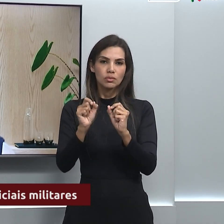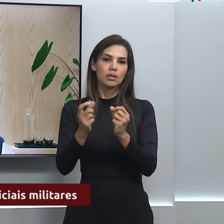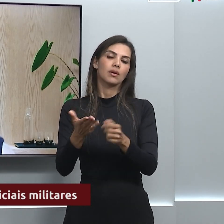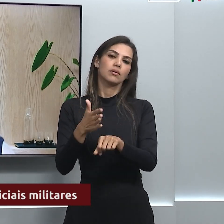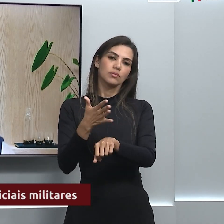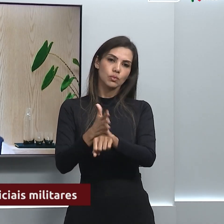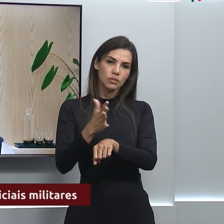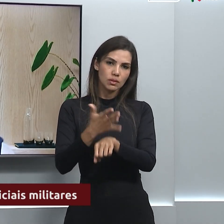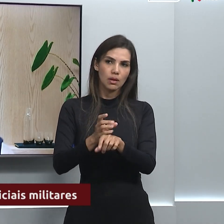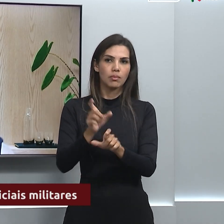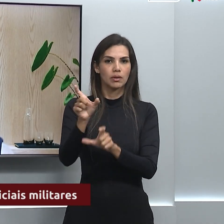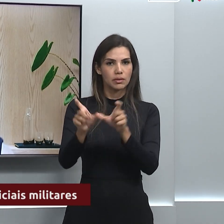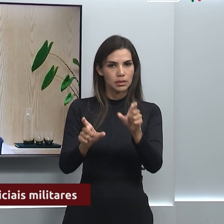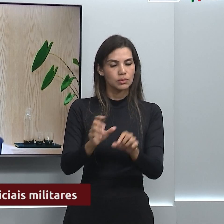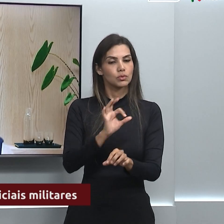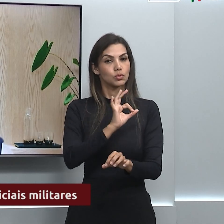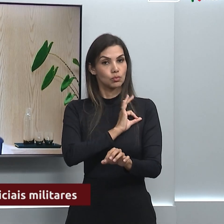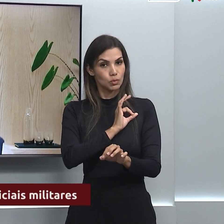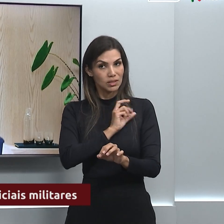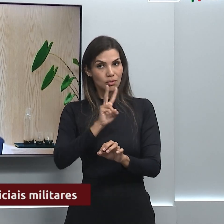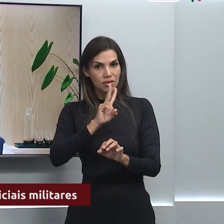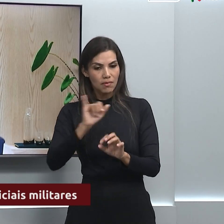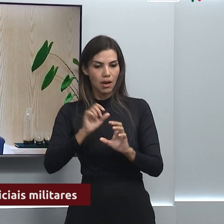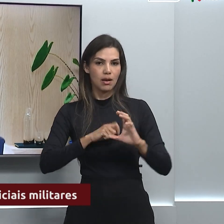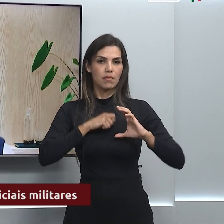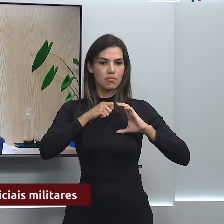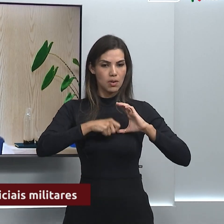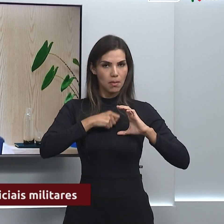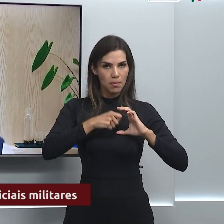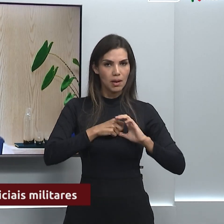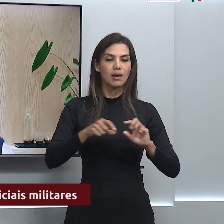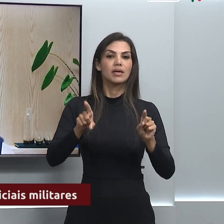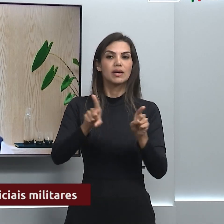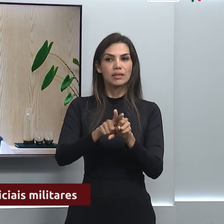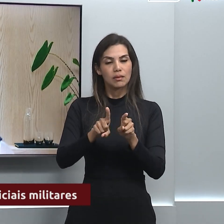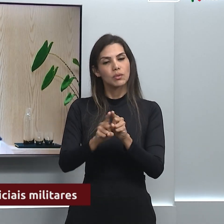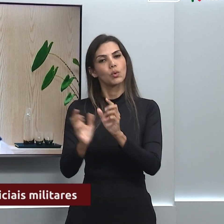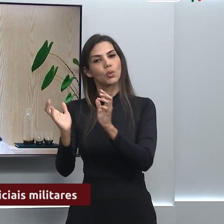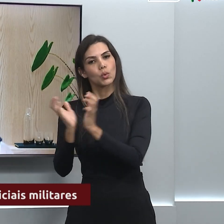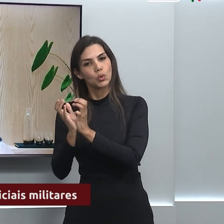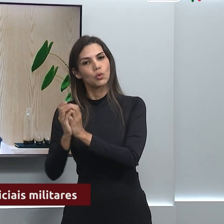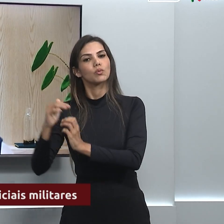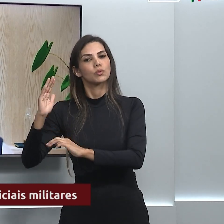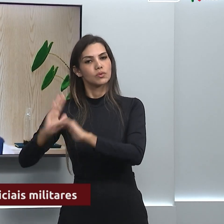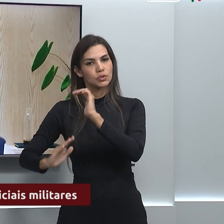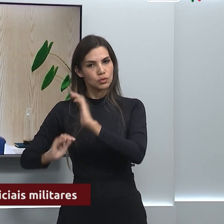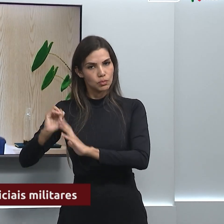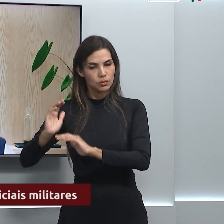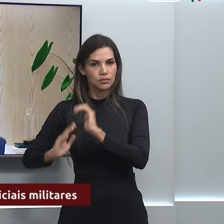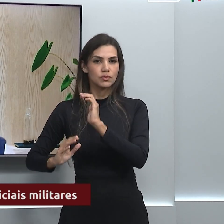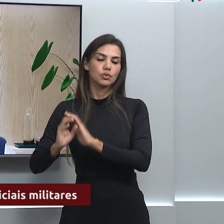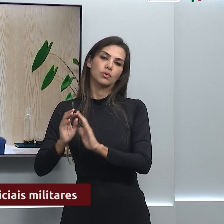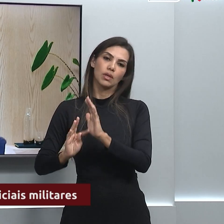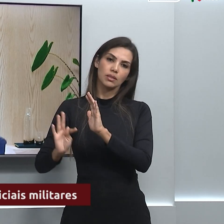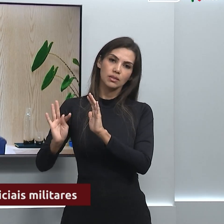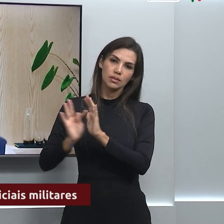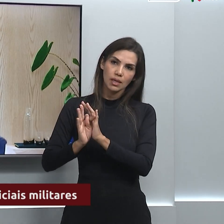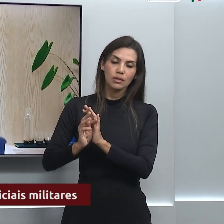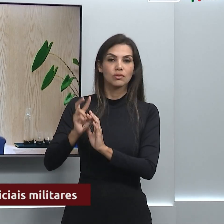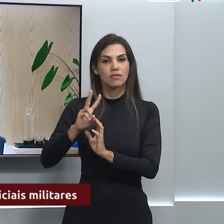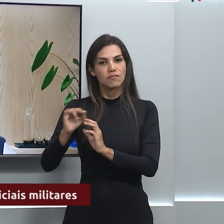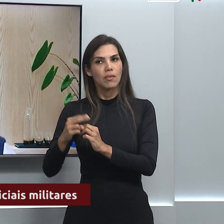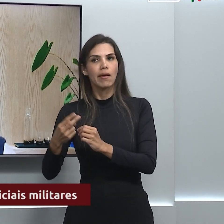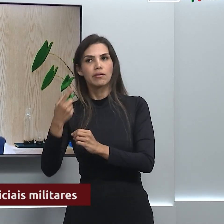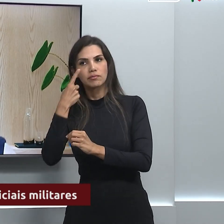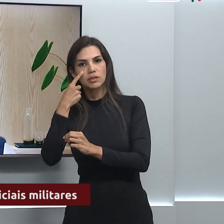policiais, tanto que utilizarão as câmeras quanto que utilizarão as imagens, que são os policiais que fazem o trabalho de